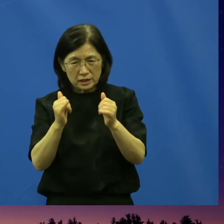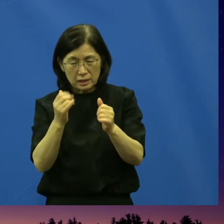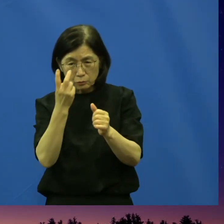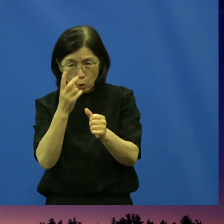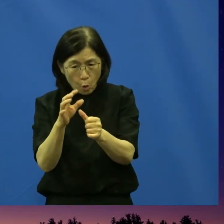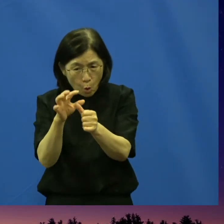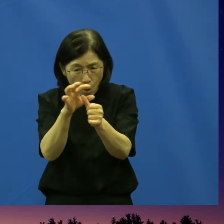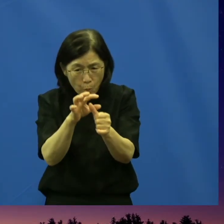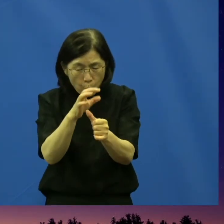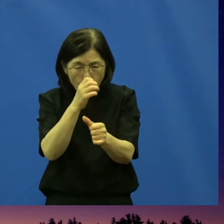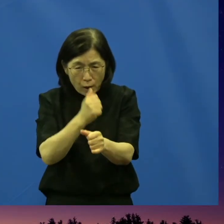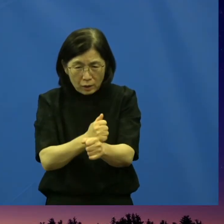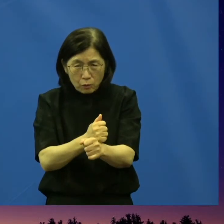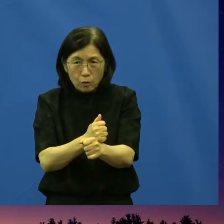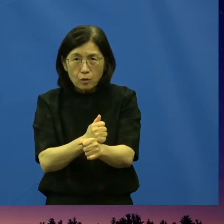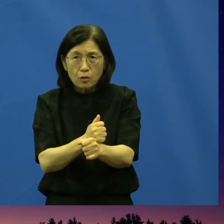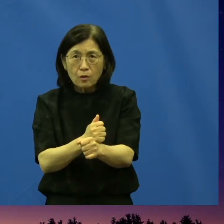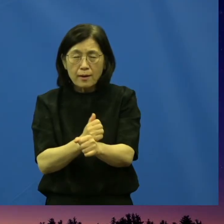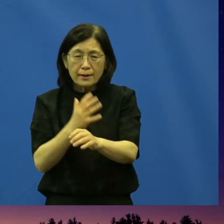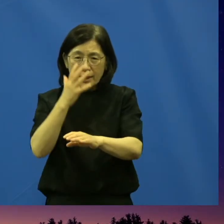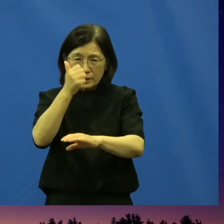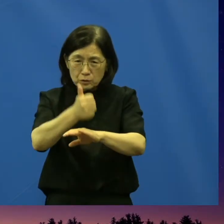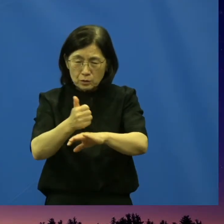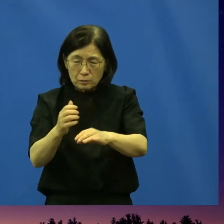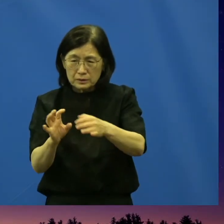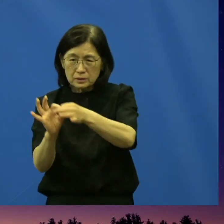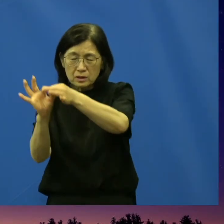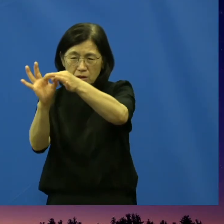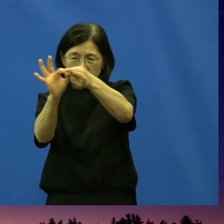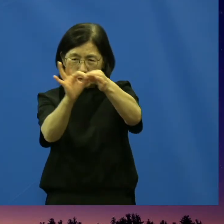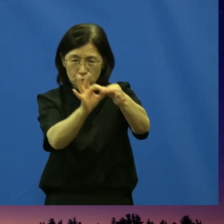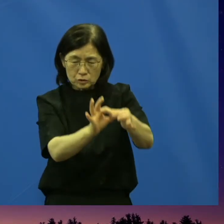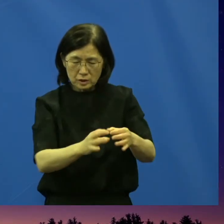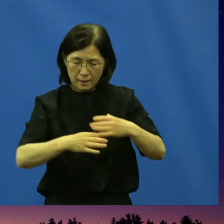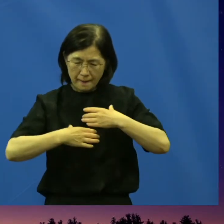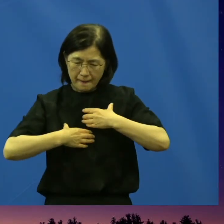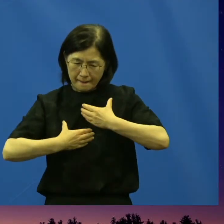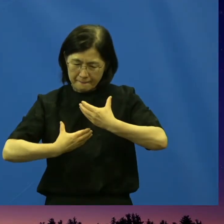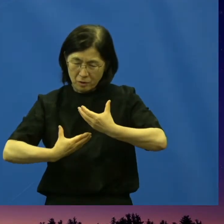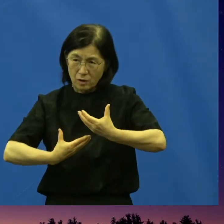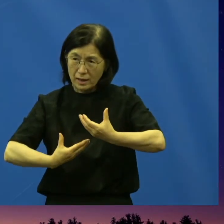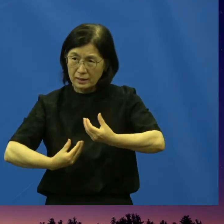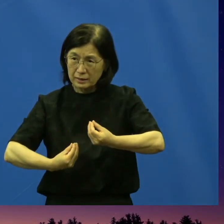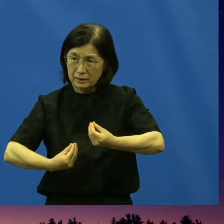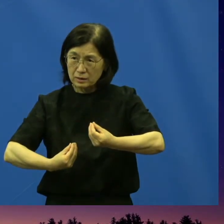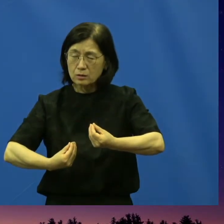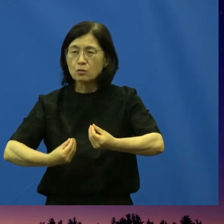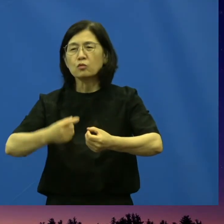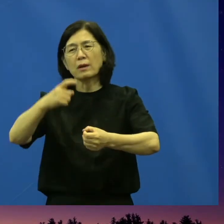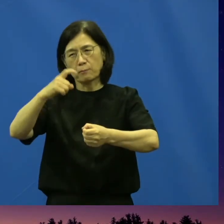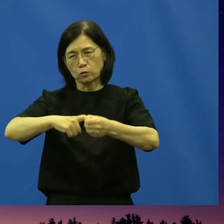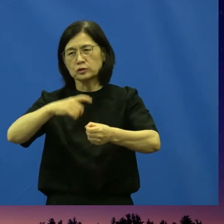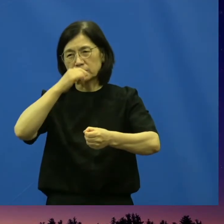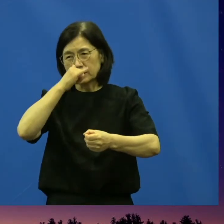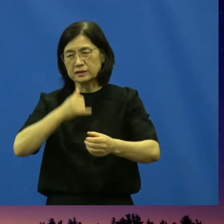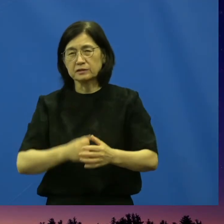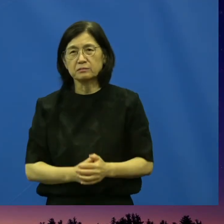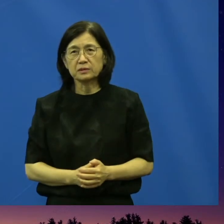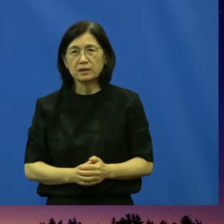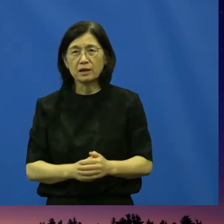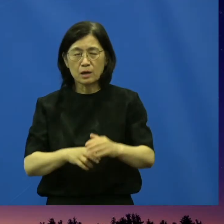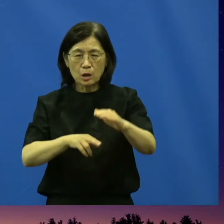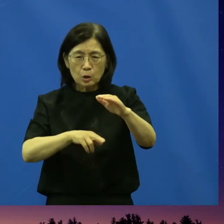해줘서 궁극적으로는 공동체의 평안을 유지하도록 하기 위해서 이 도피성